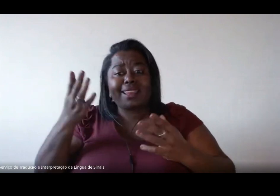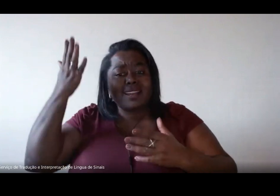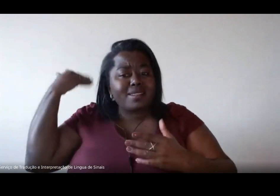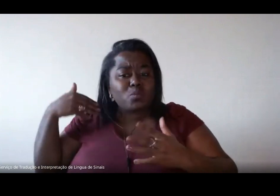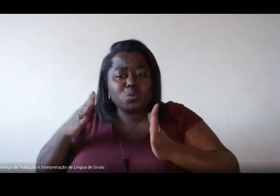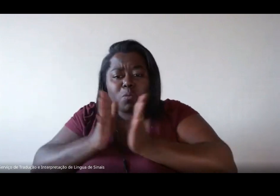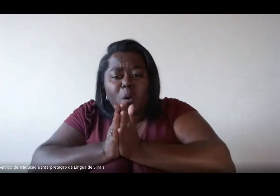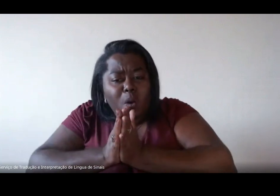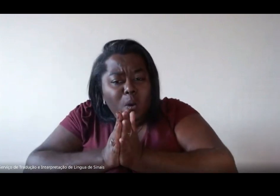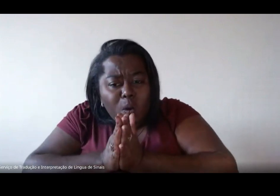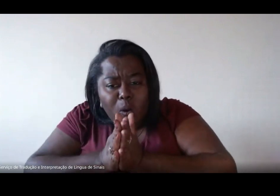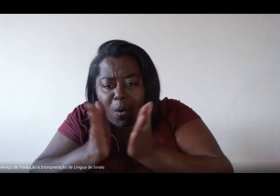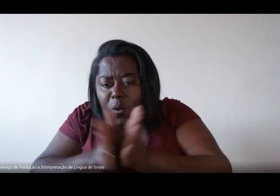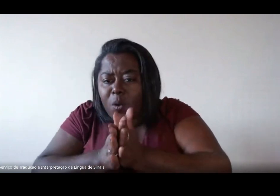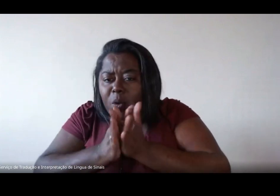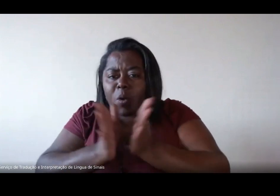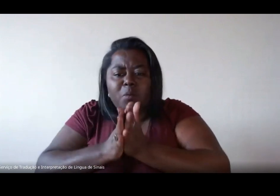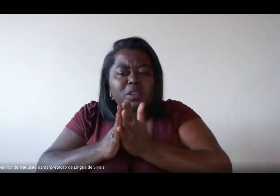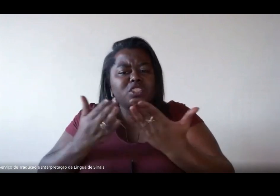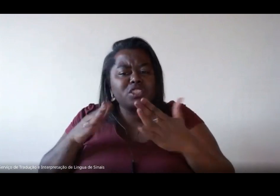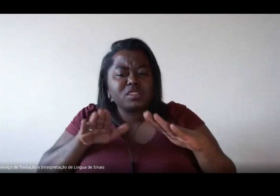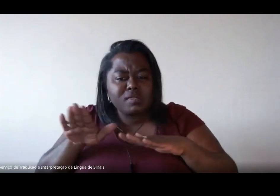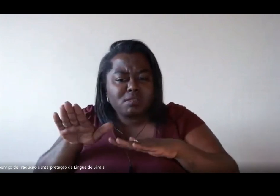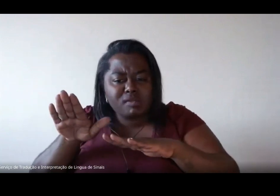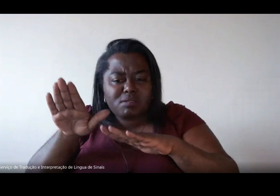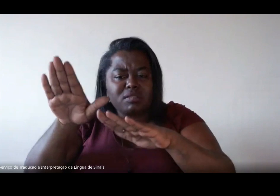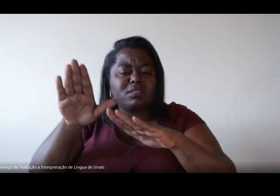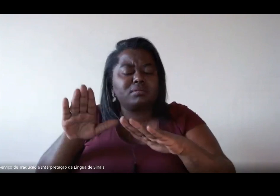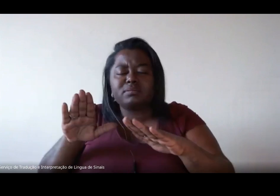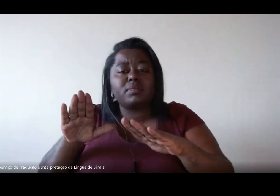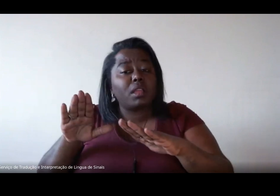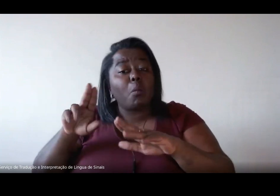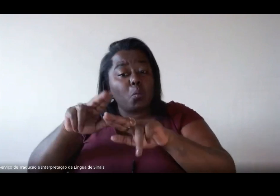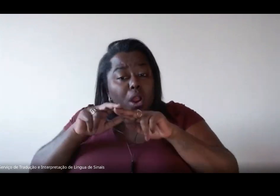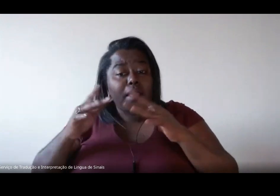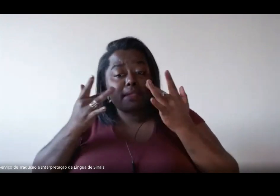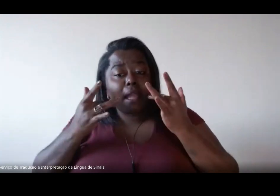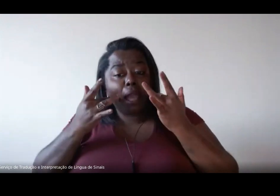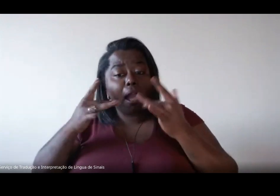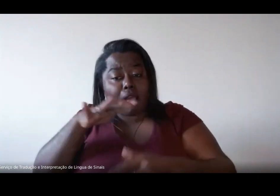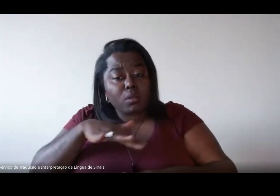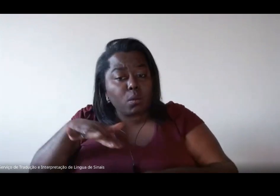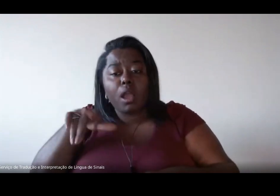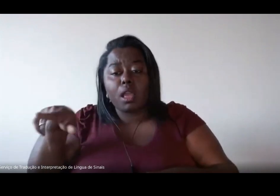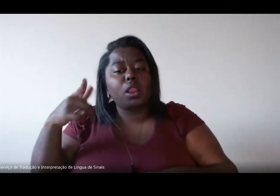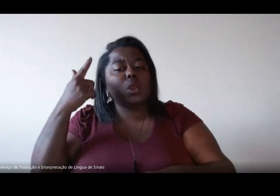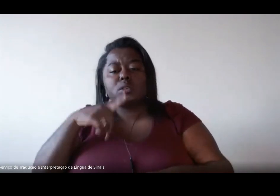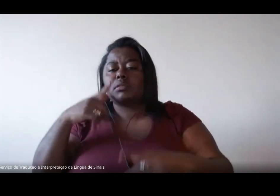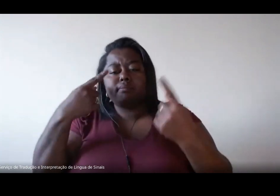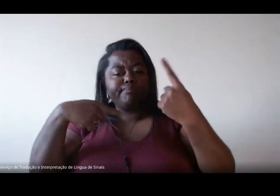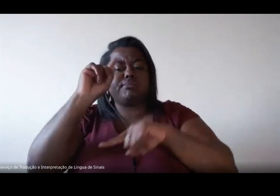demais, de uma pobreza, assim, de favela, uma coisa horrorosa. E ele conseguiu, com o teatro, né,